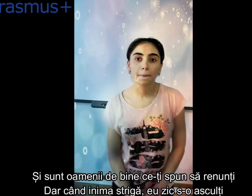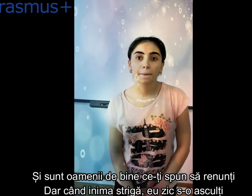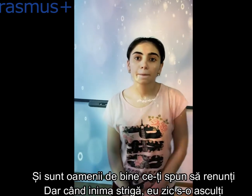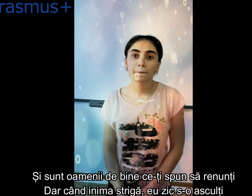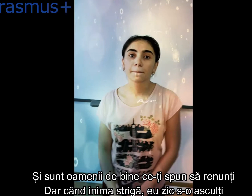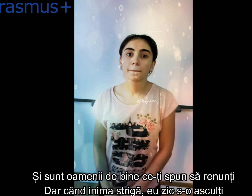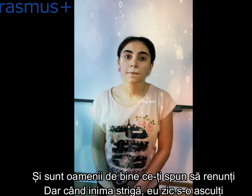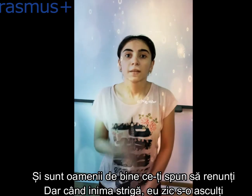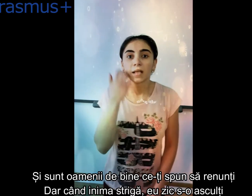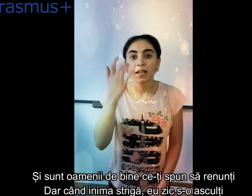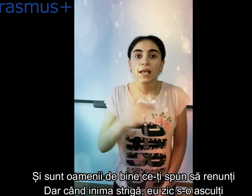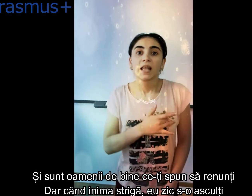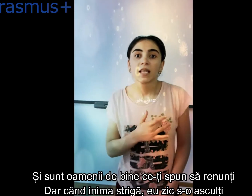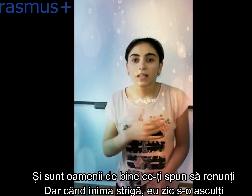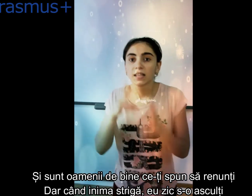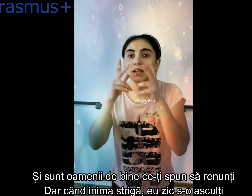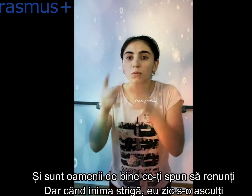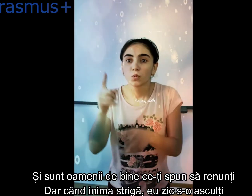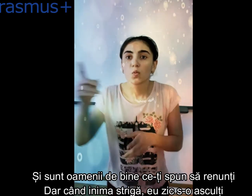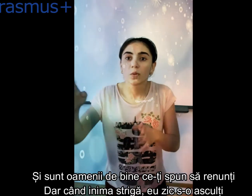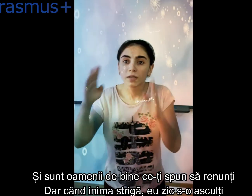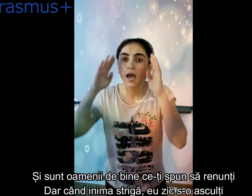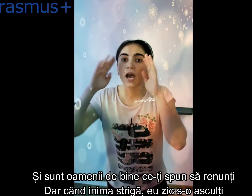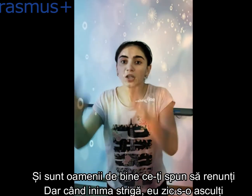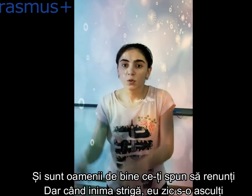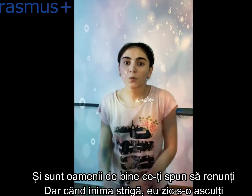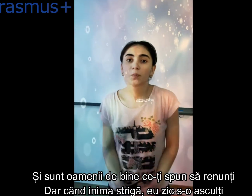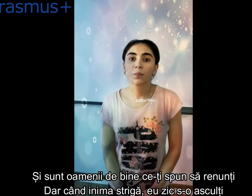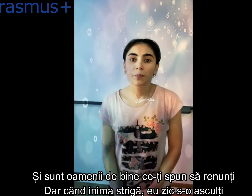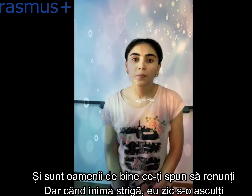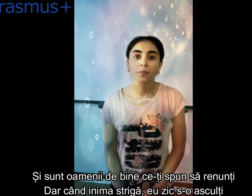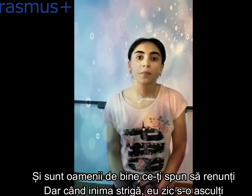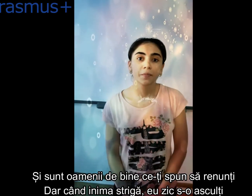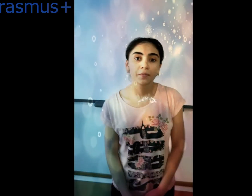renunți, dar când inima strigă eu zic să o ascult.